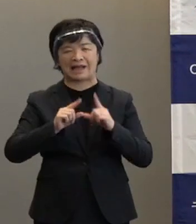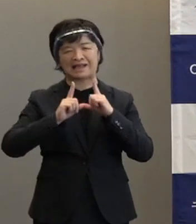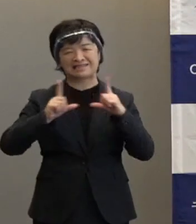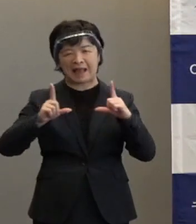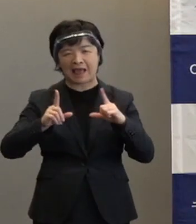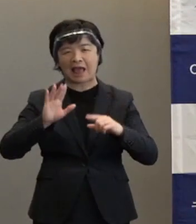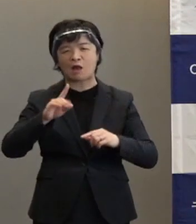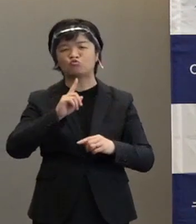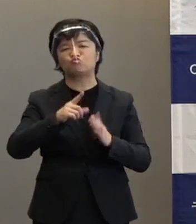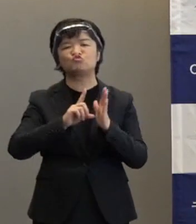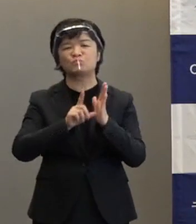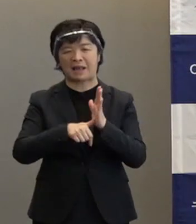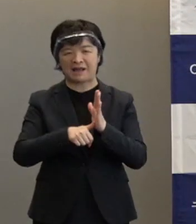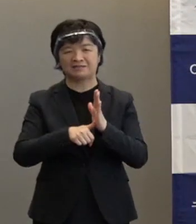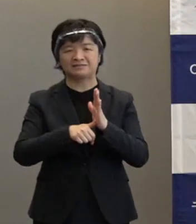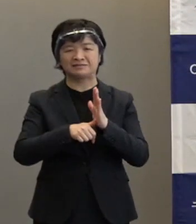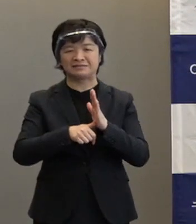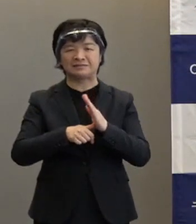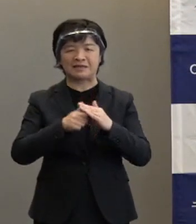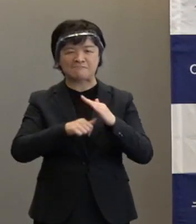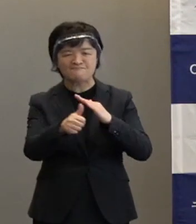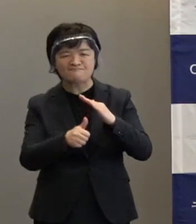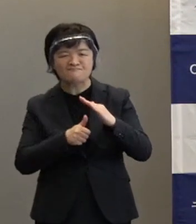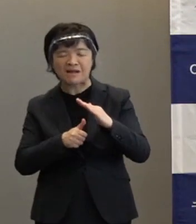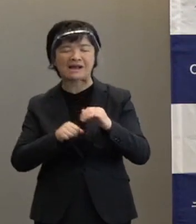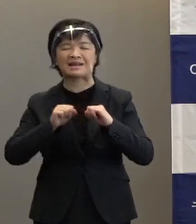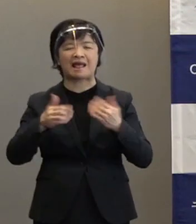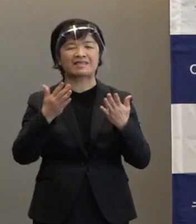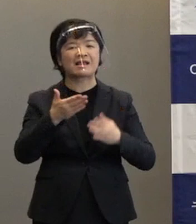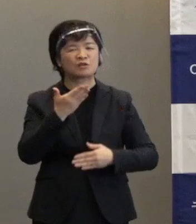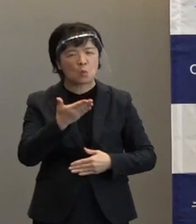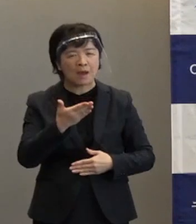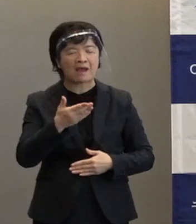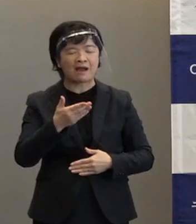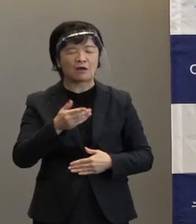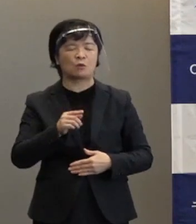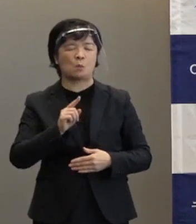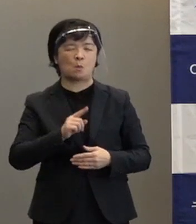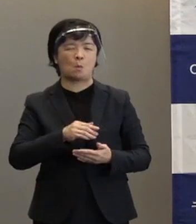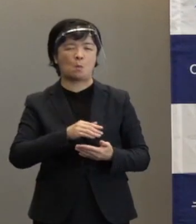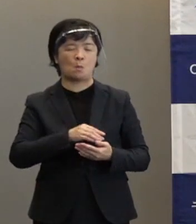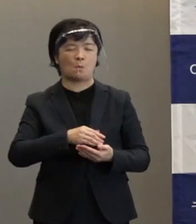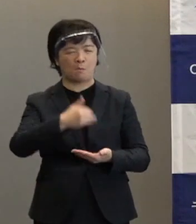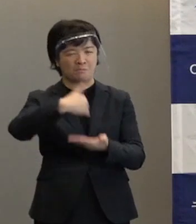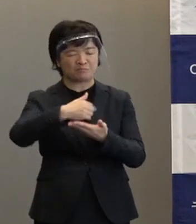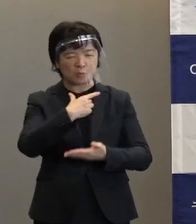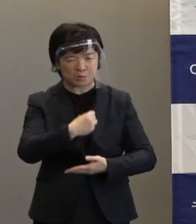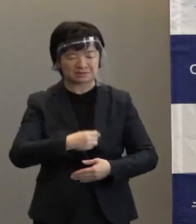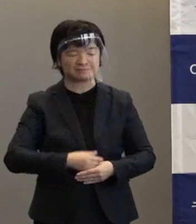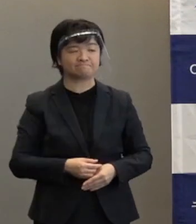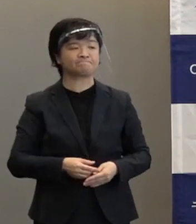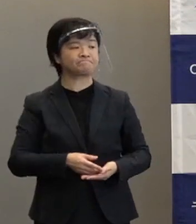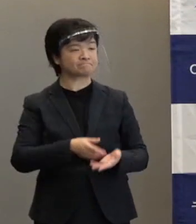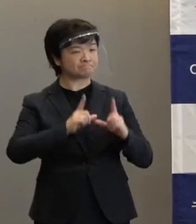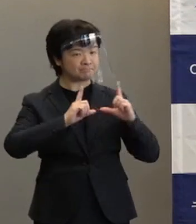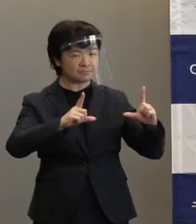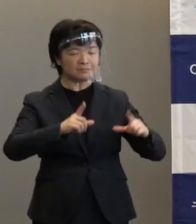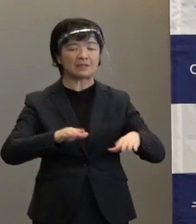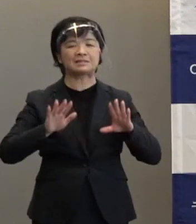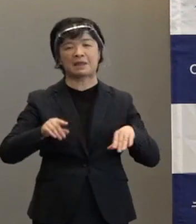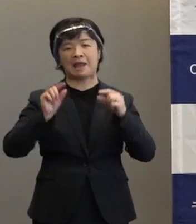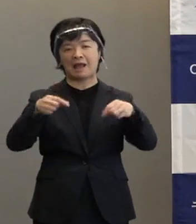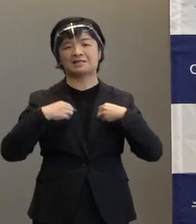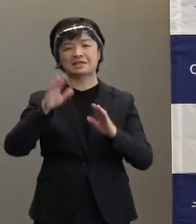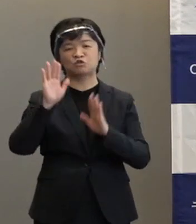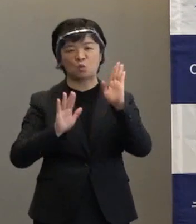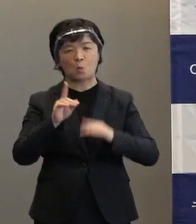に、外出自粛はあの求めない方針なのか、その、 あの考えを改めて伺いたいと思います。お願いします。 現在の感染状況はです